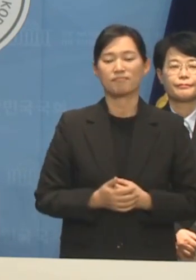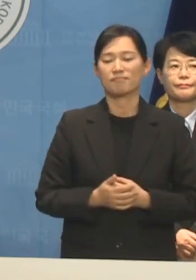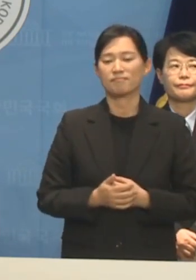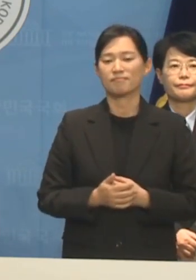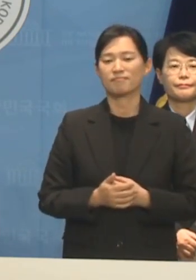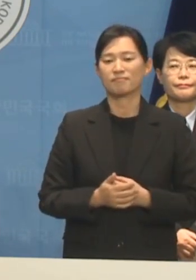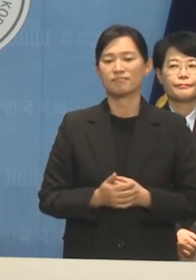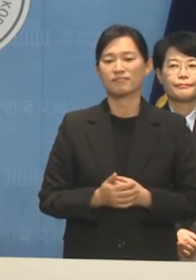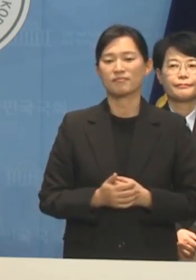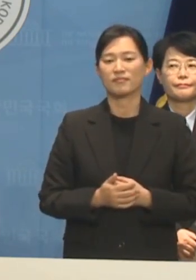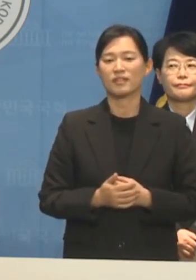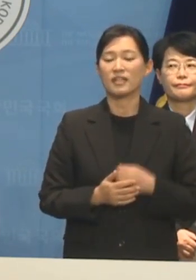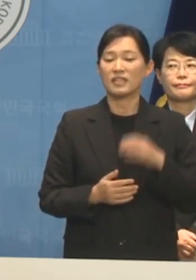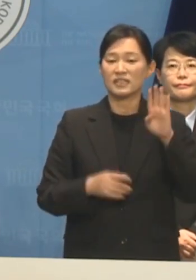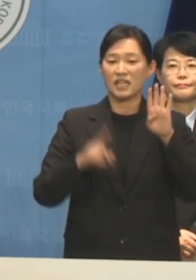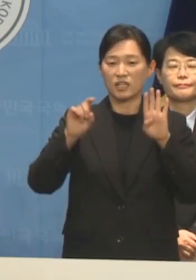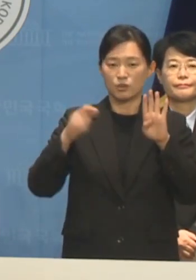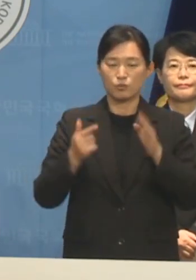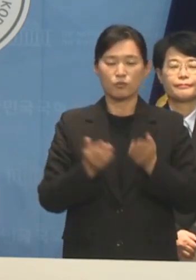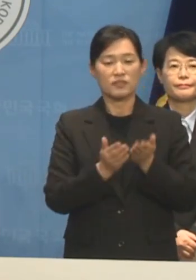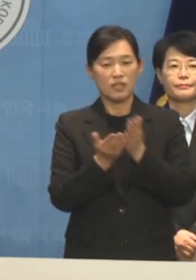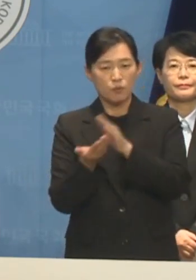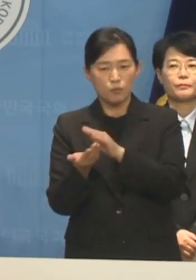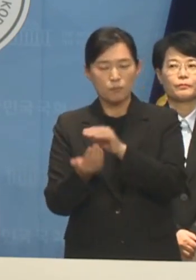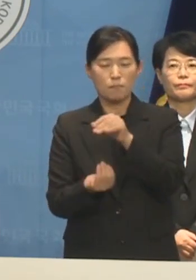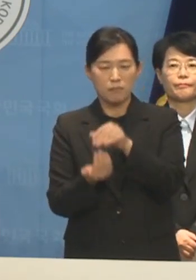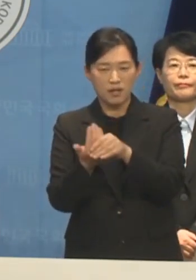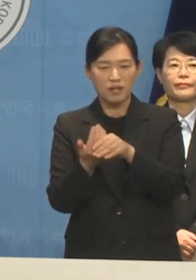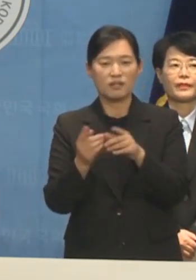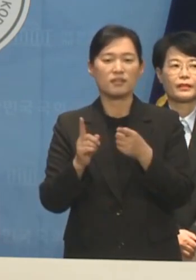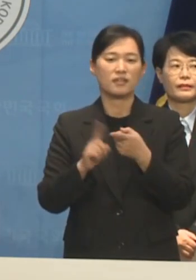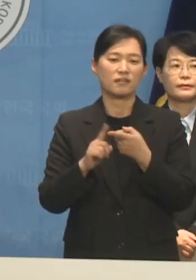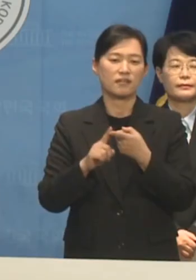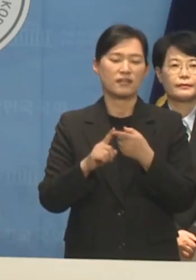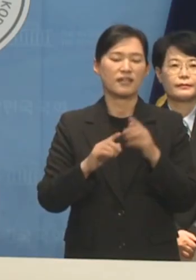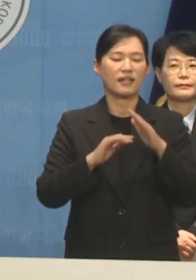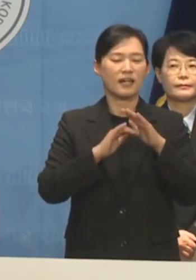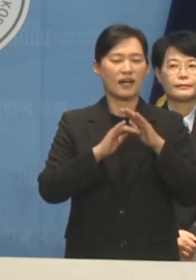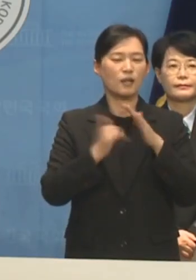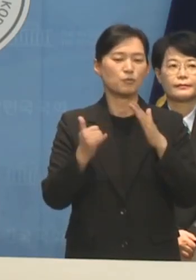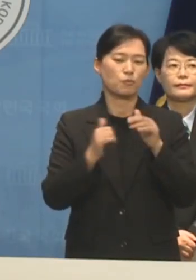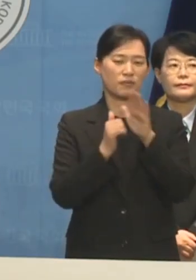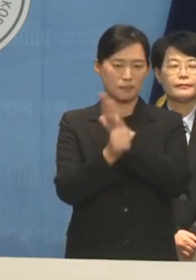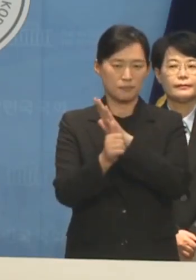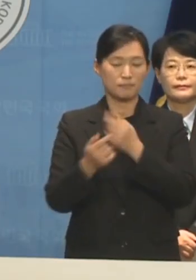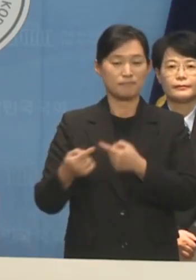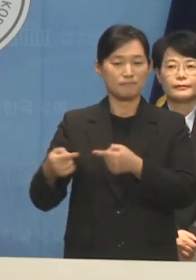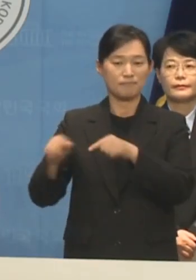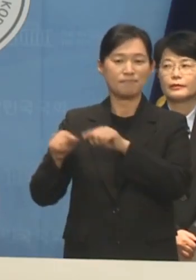한흥덕 4.16 세월호 참사 가족협의회 단원고 2학년 3반 유가족 대표 함께해 주셨습니다.